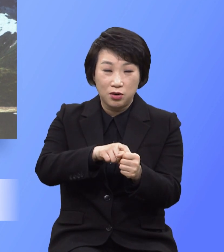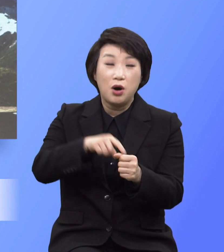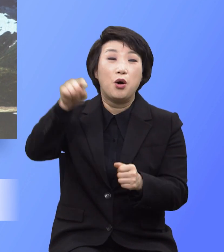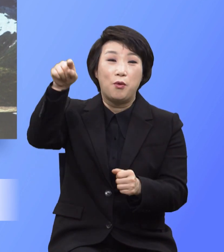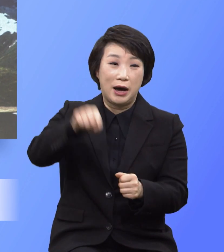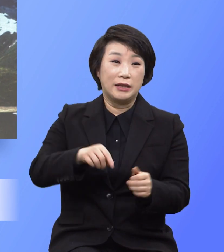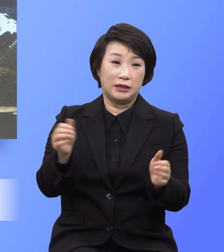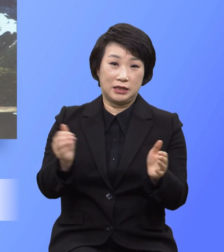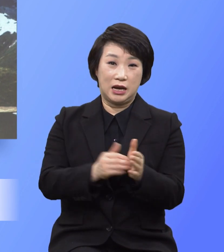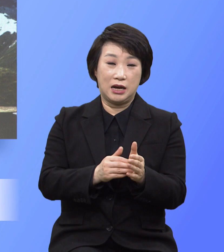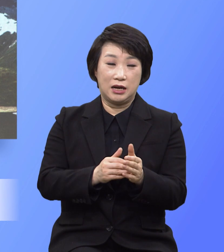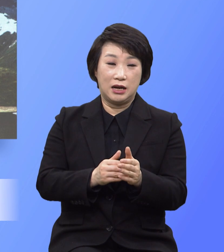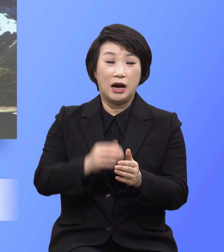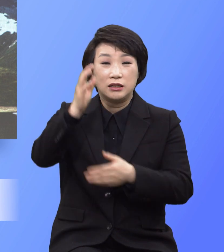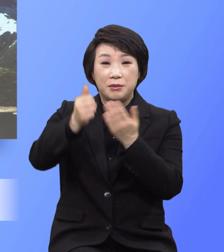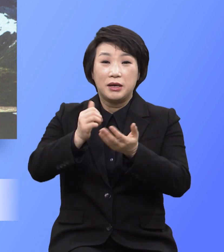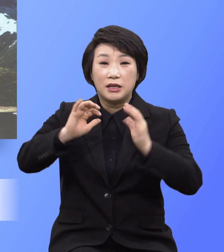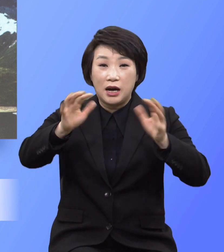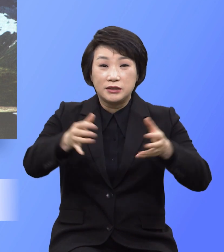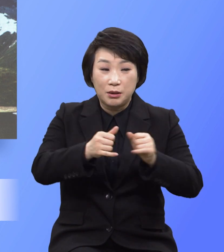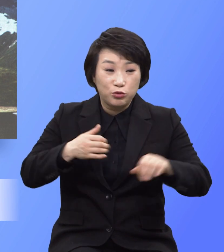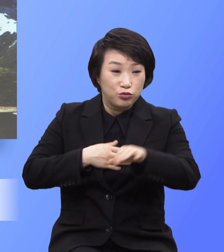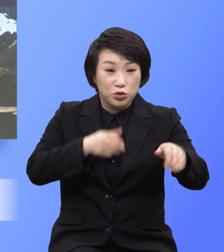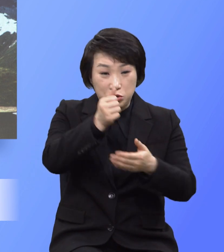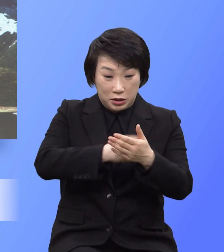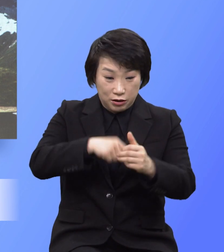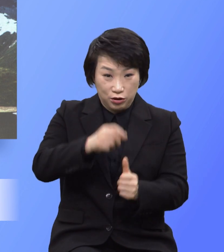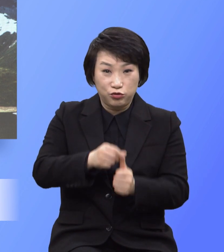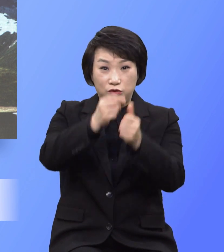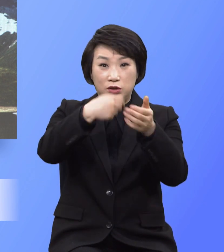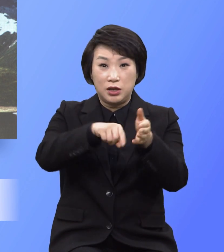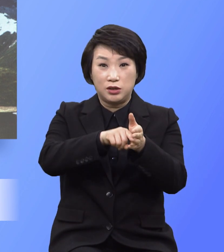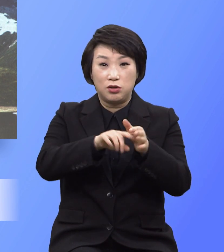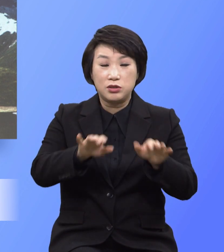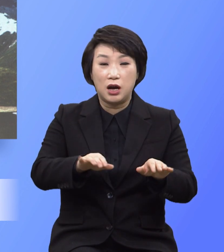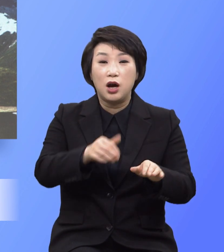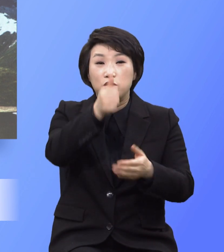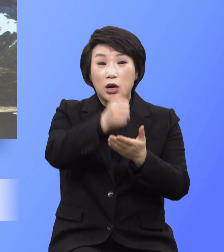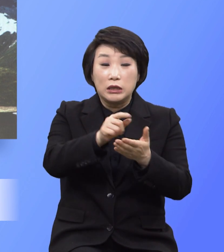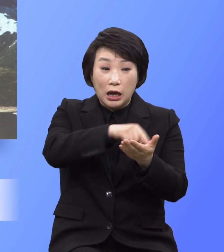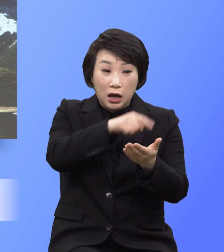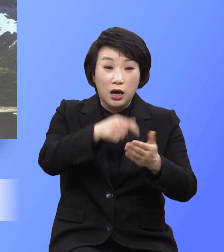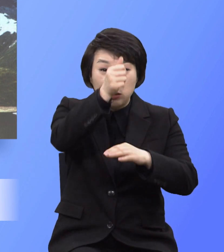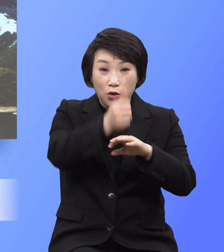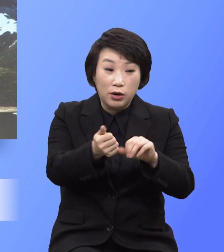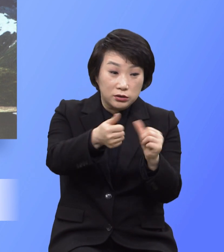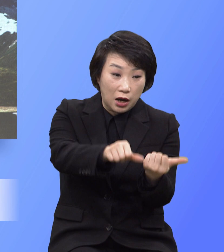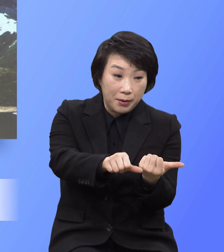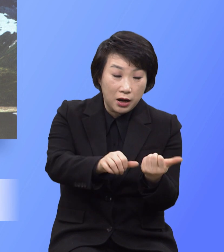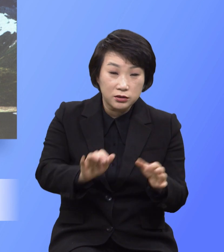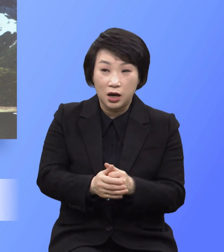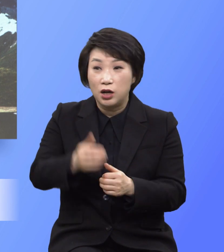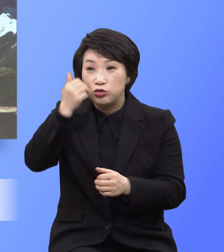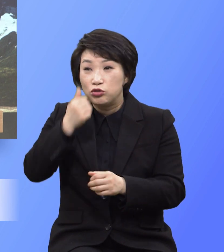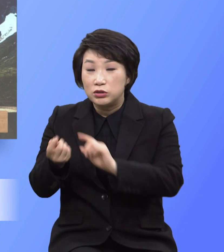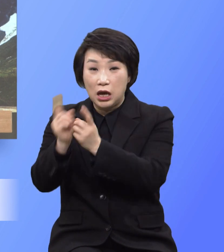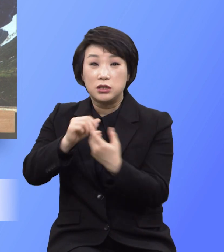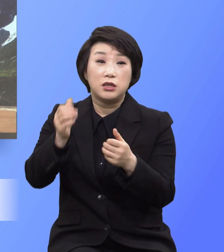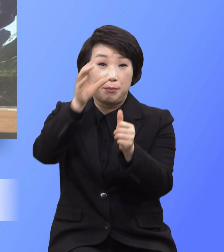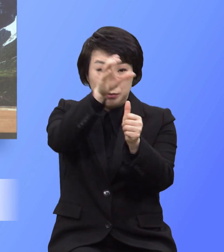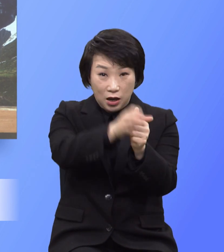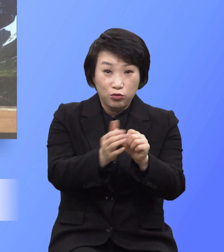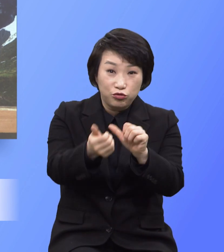이름이다. 내 백성을 죄에서 구원하려면 죄값은 사망, 대신 죽어야 우리의